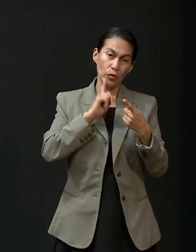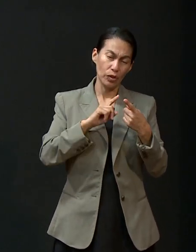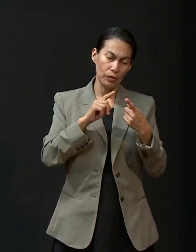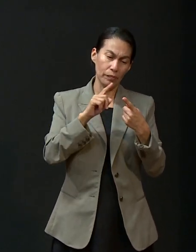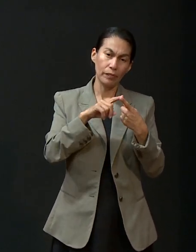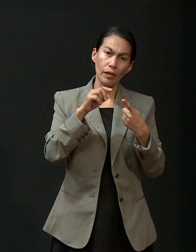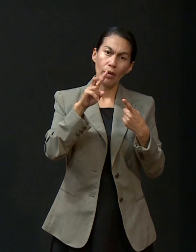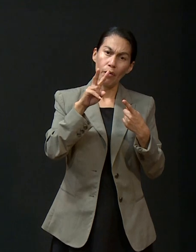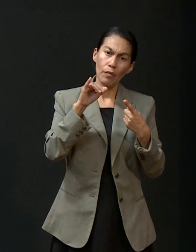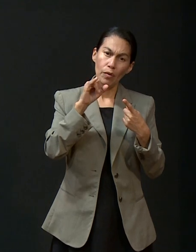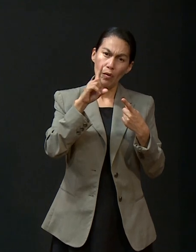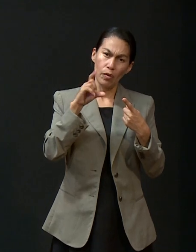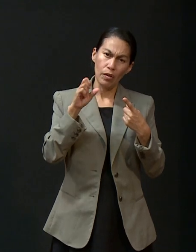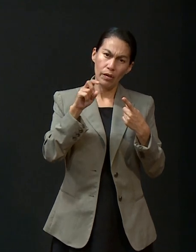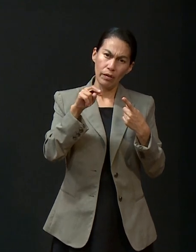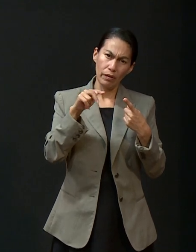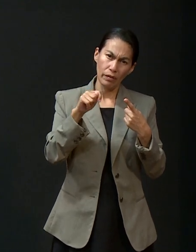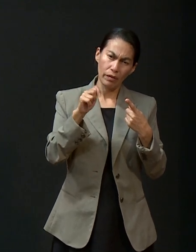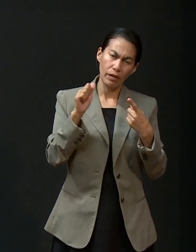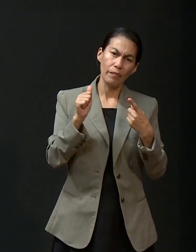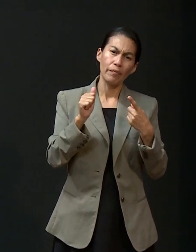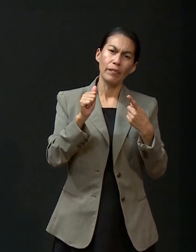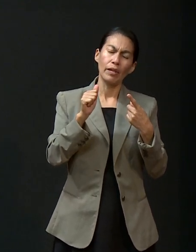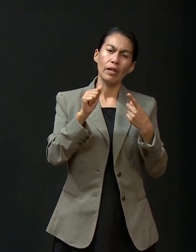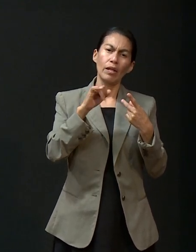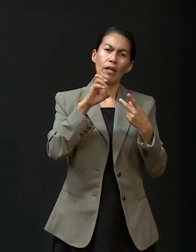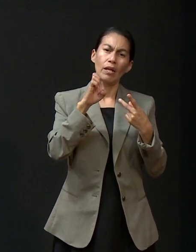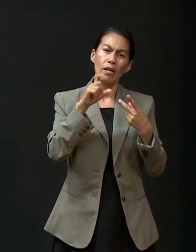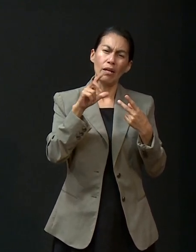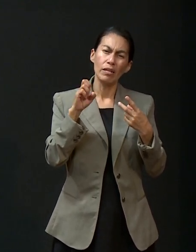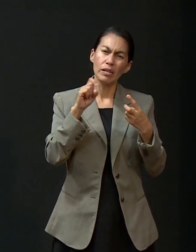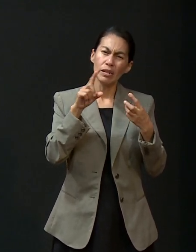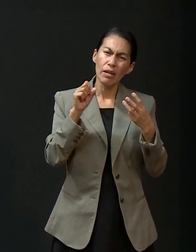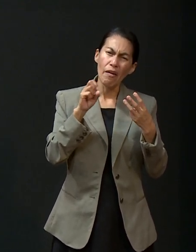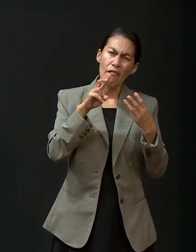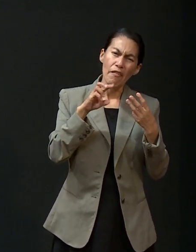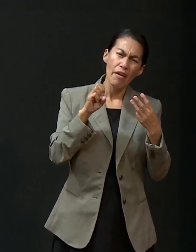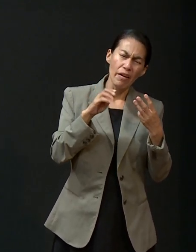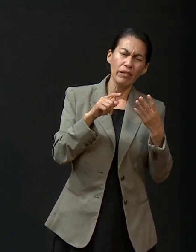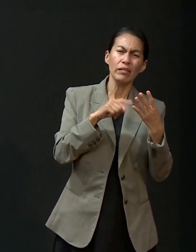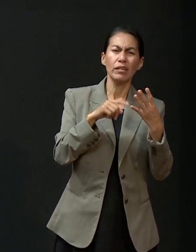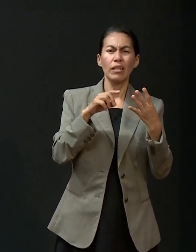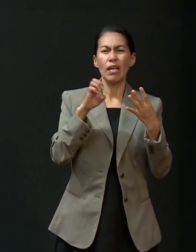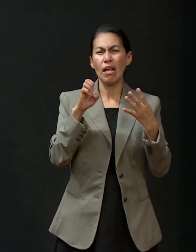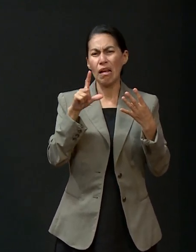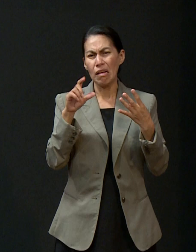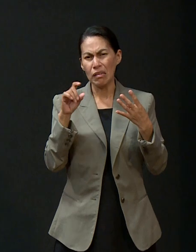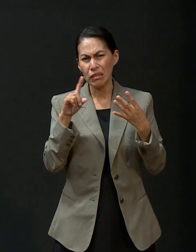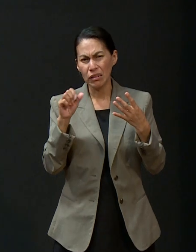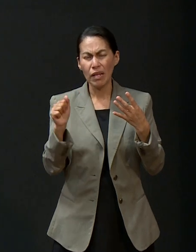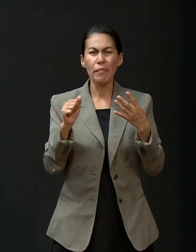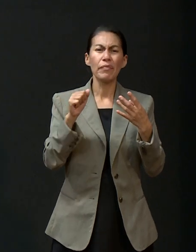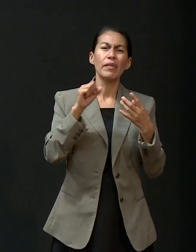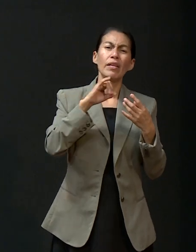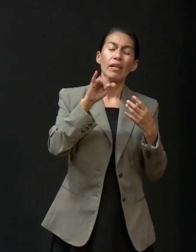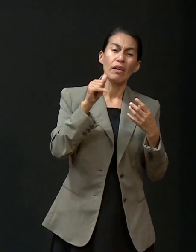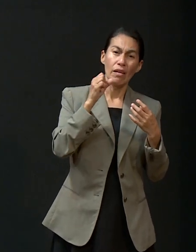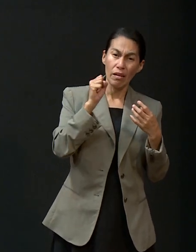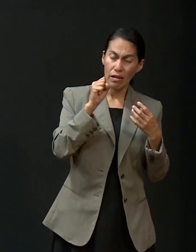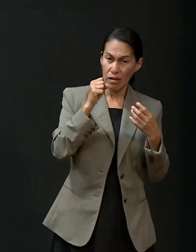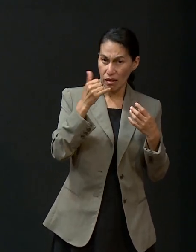salud Violeta Avendaño Islena Cubides Elizabeth Herrera Elisa Morán